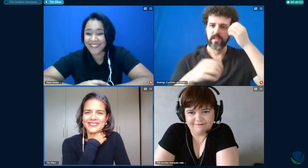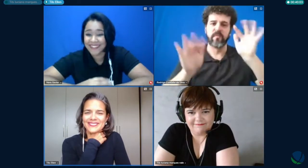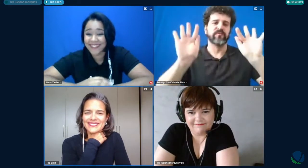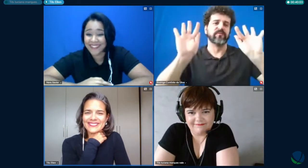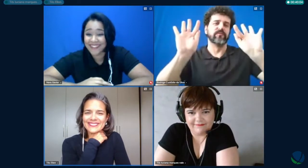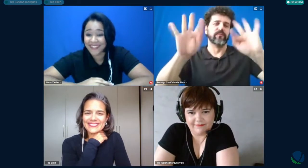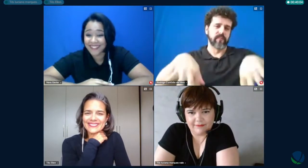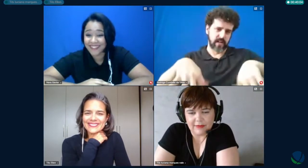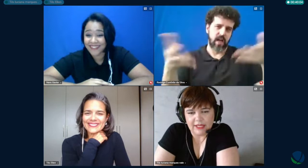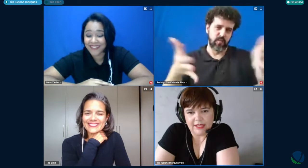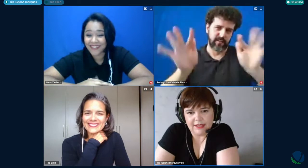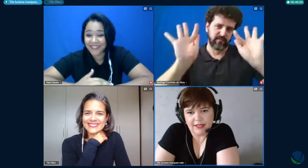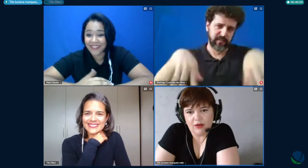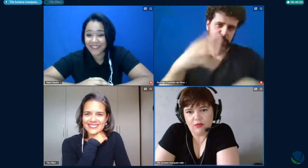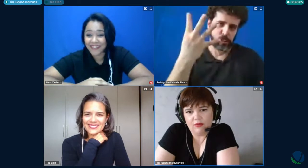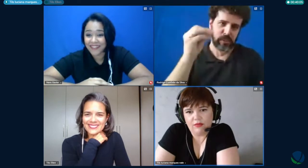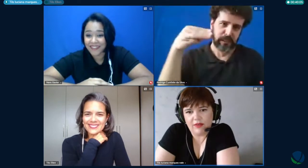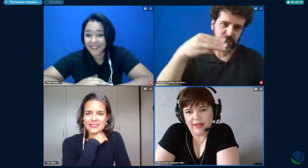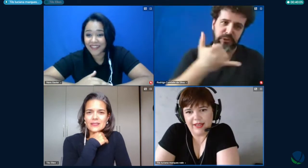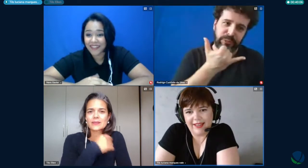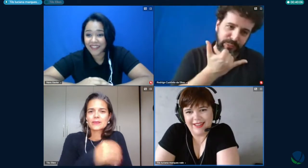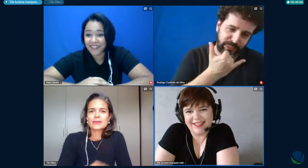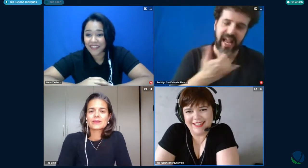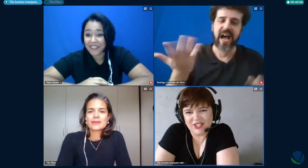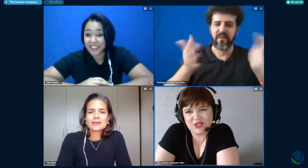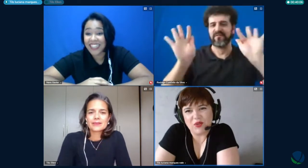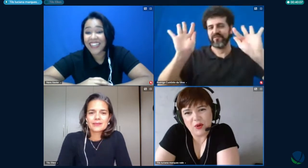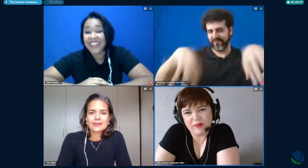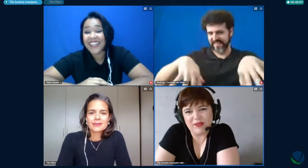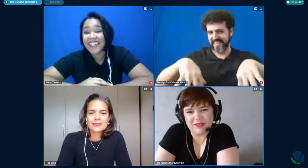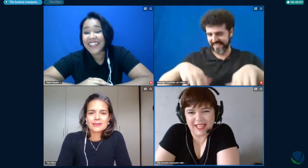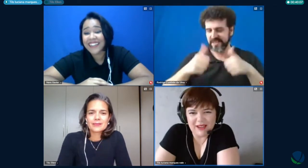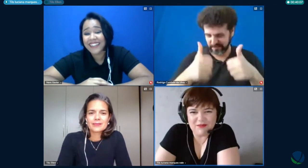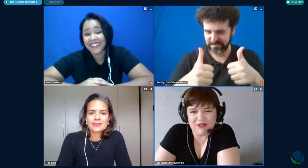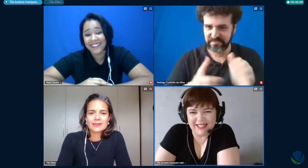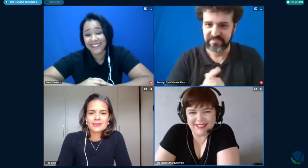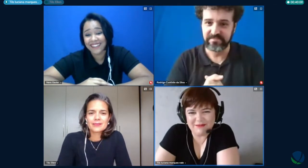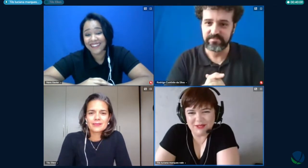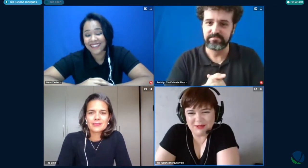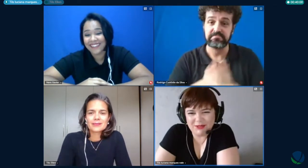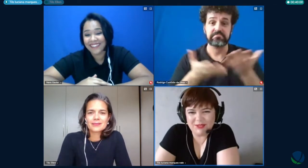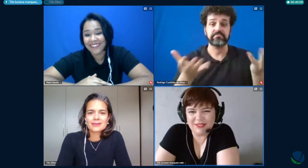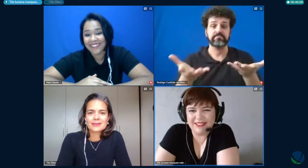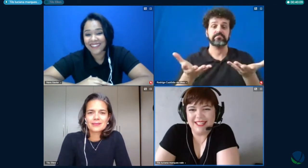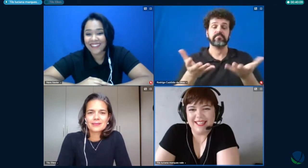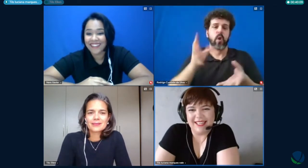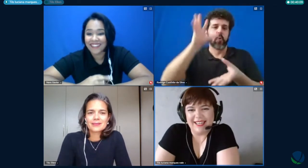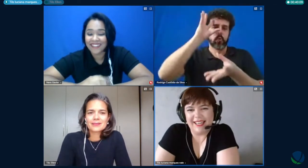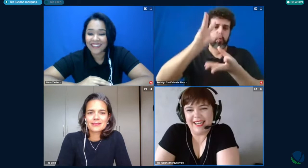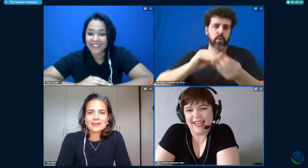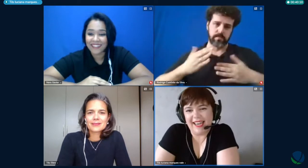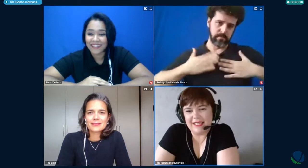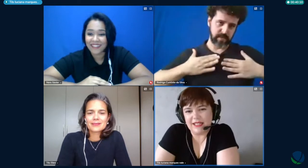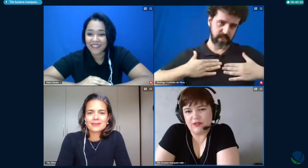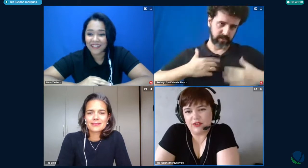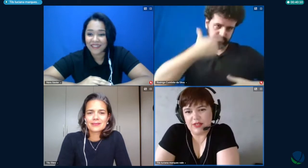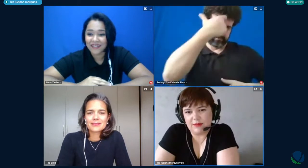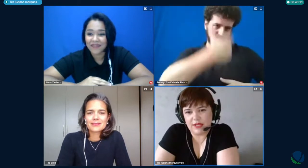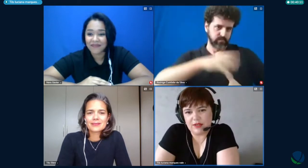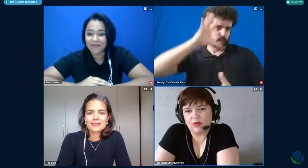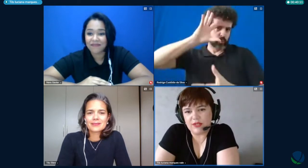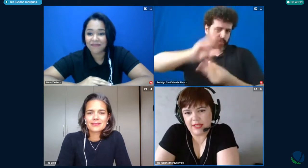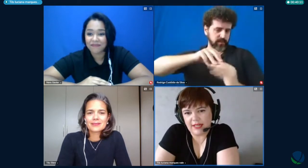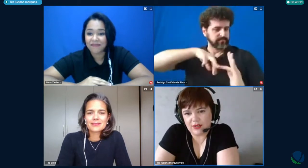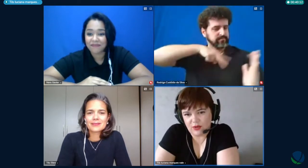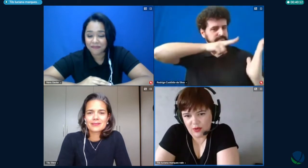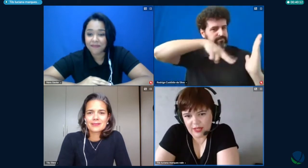Justo. Então, desculpem o tempo, 40 minutos... essas foram as